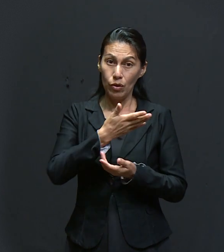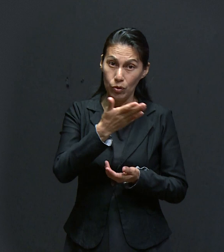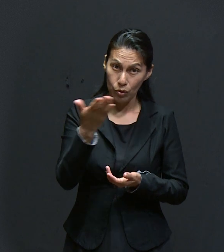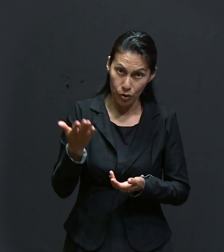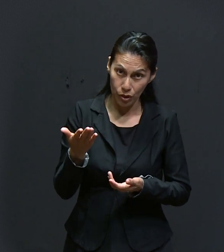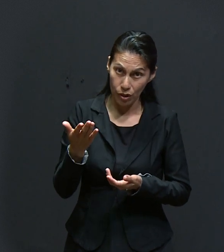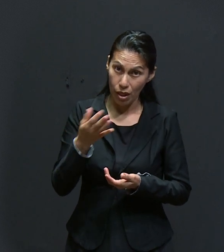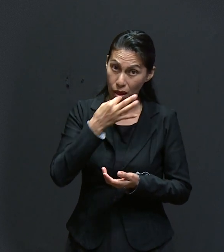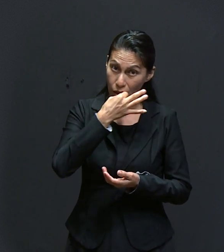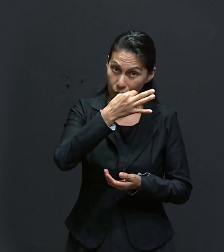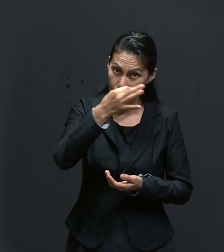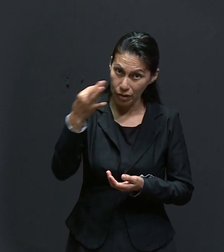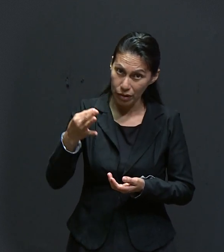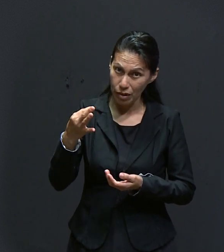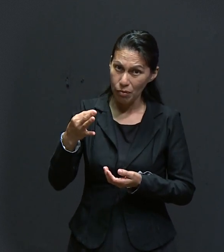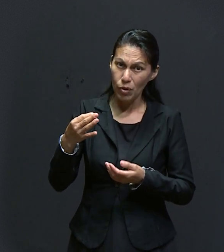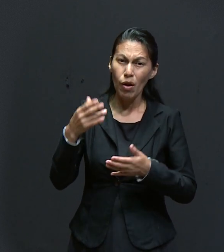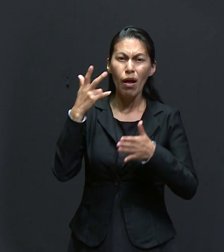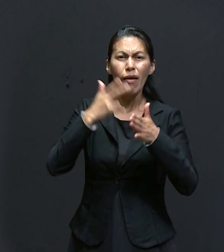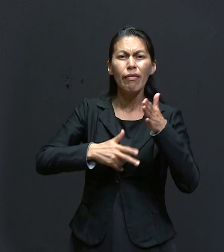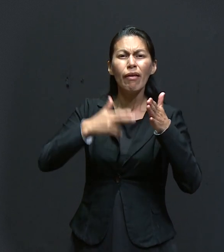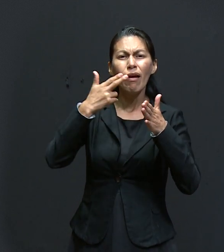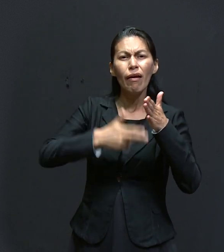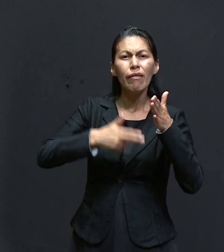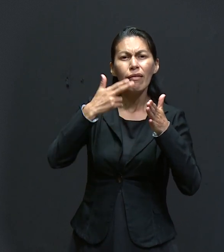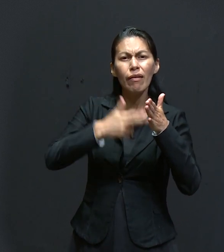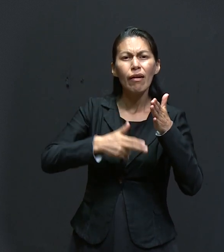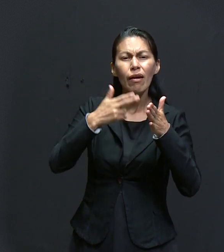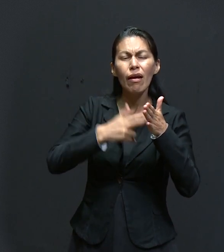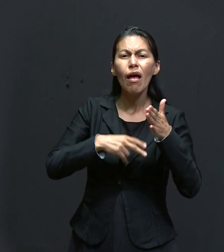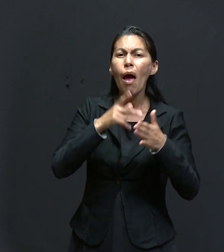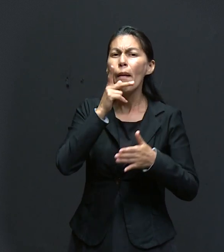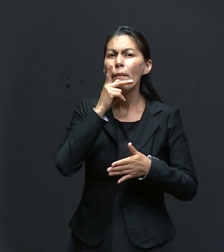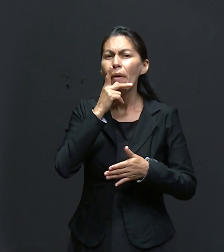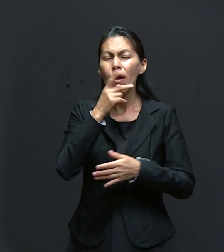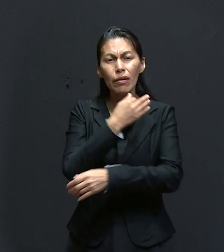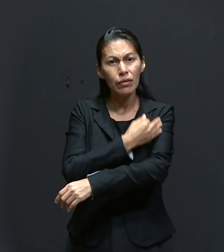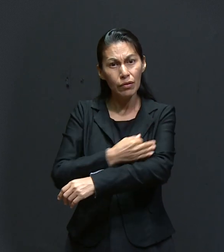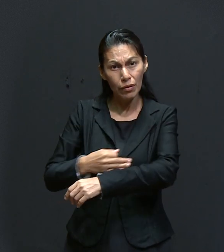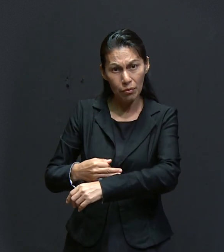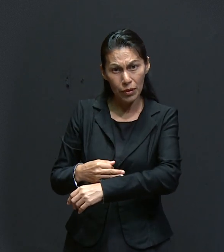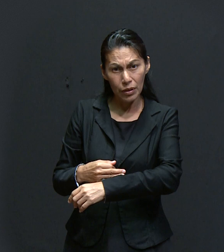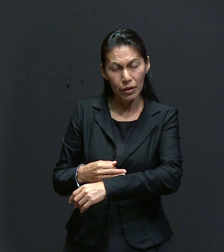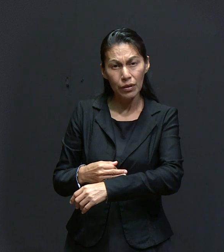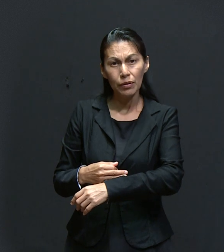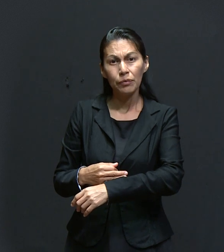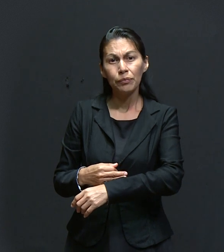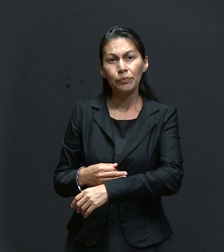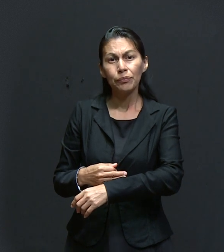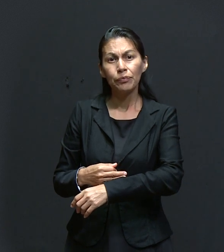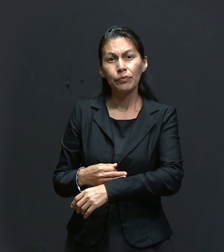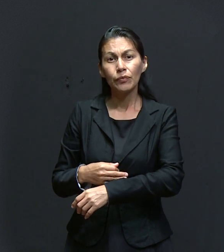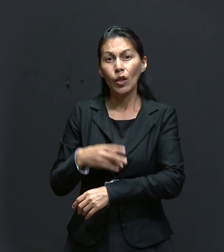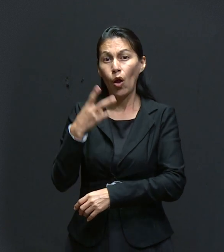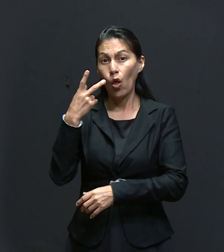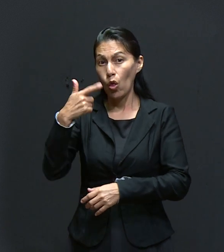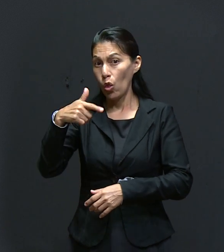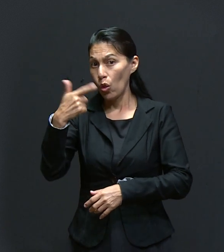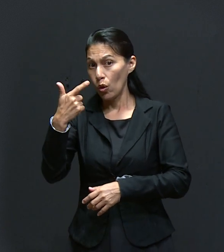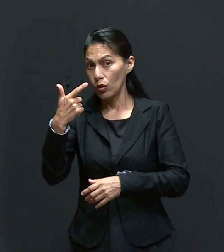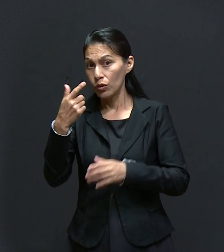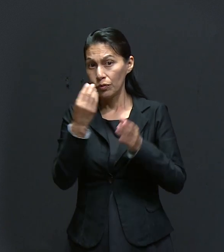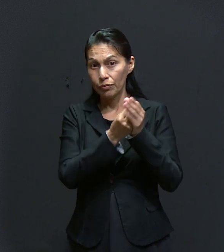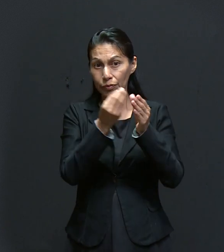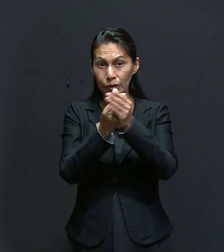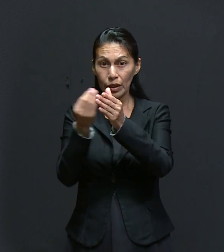un taller un taller para padres de familia que tiene 12 sesiones